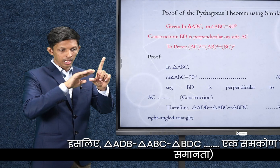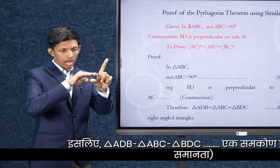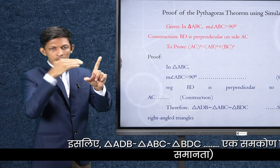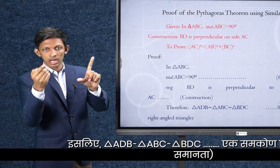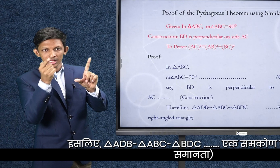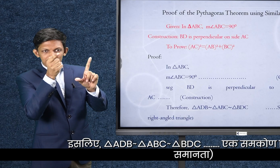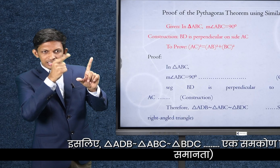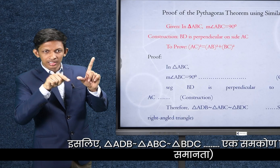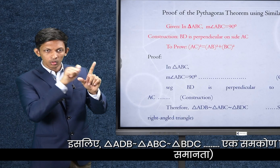समानता।